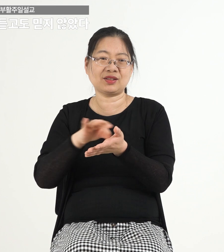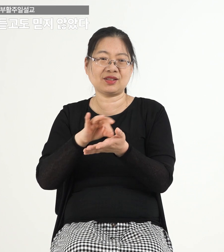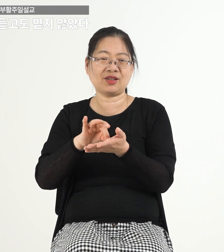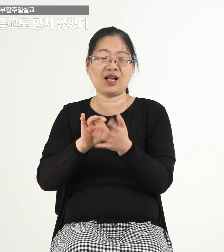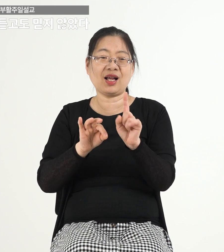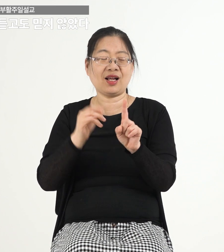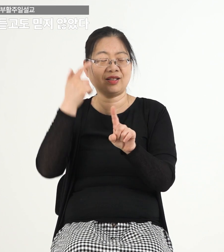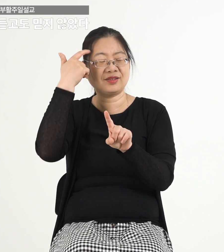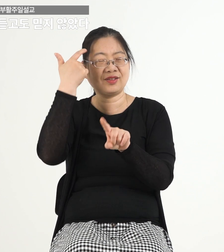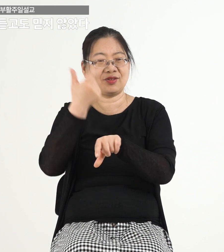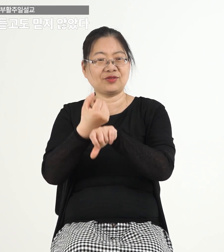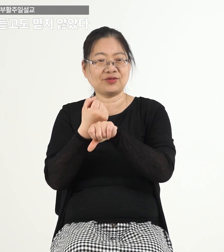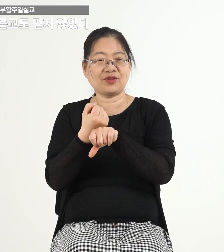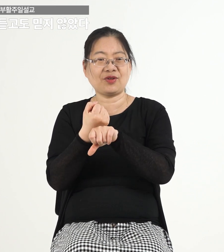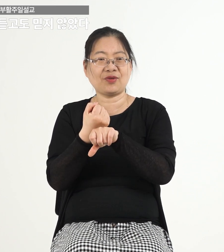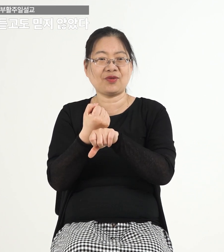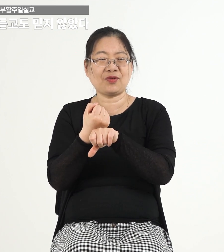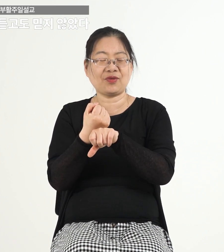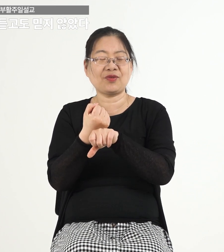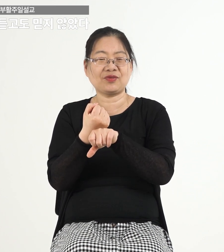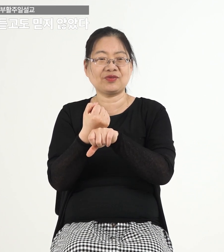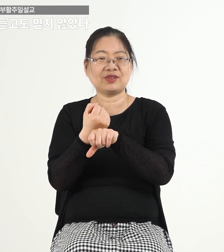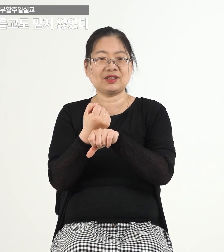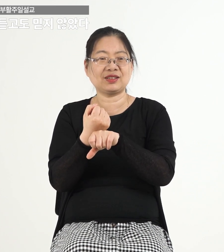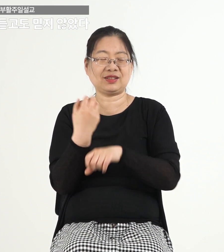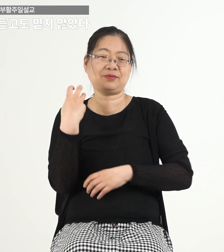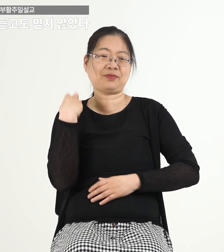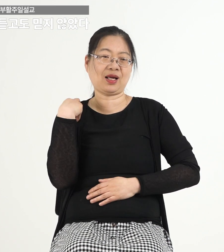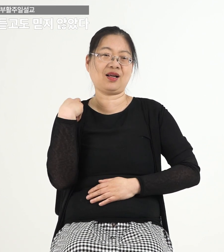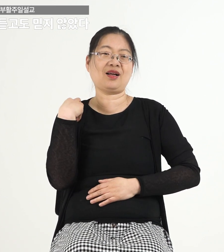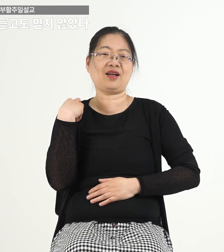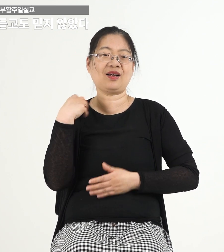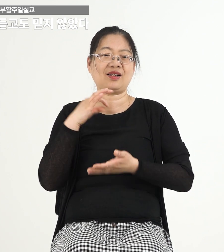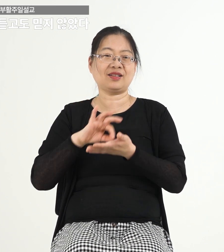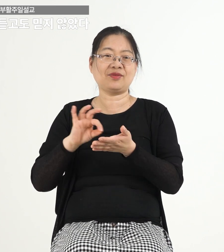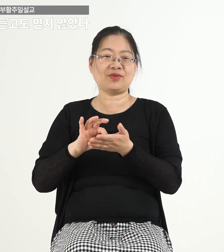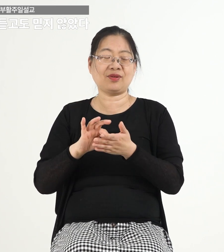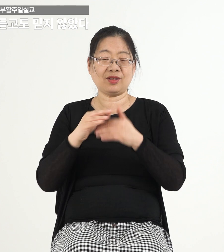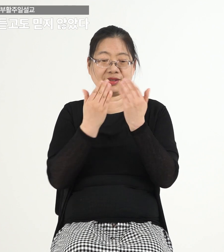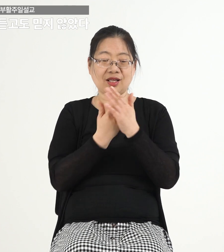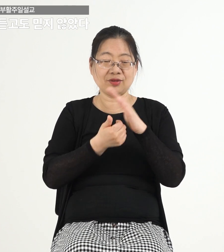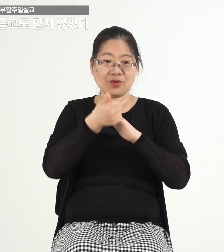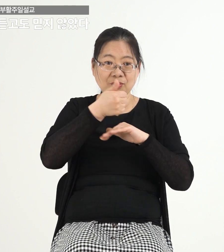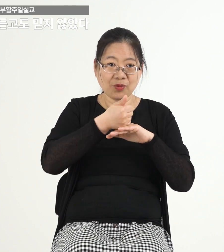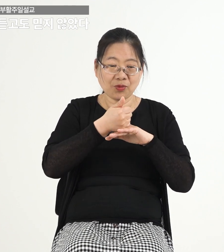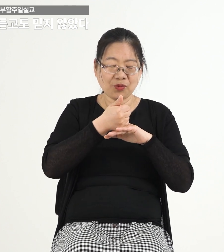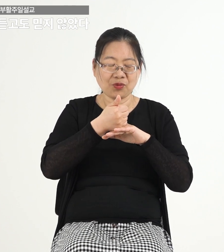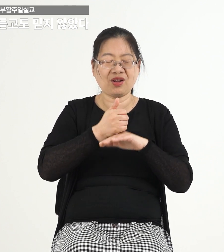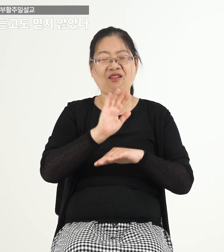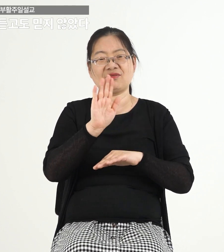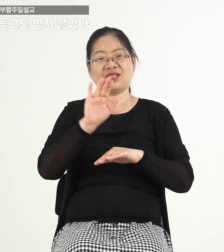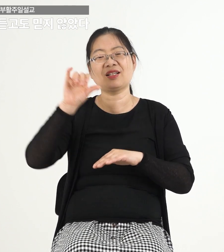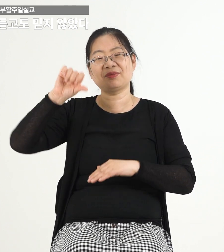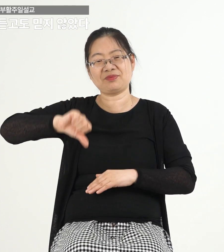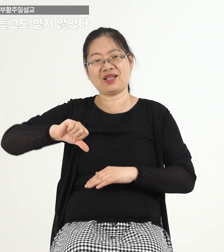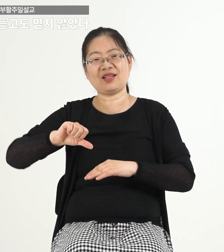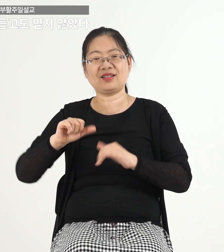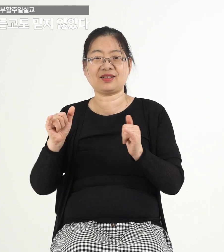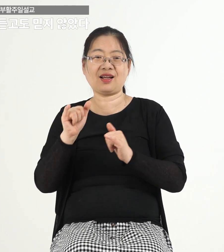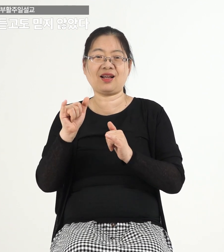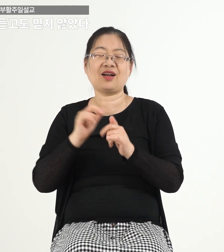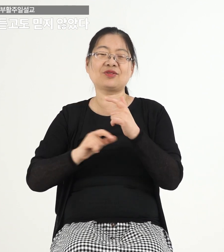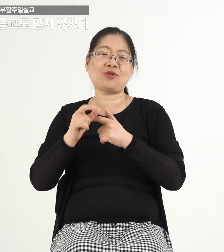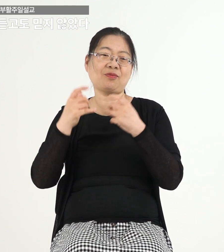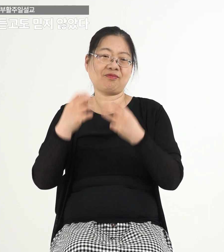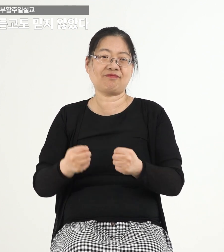한 연구원이 프로젝트를 합니다. 그럼 다 성공할까요? 분명히 실패자도 나올까요? 실패자가 더